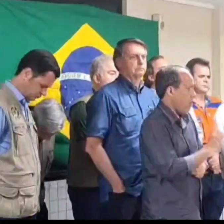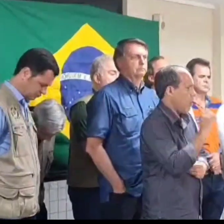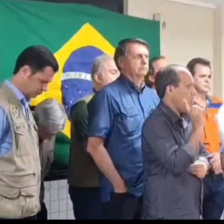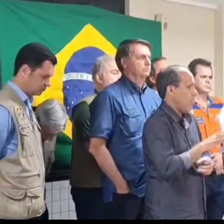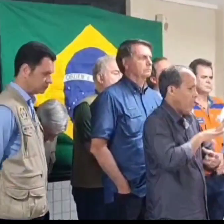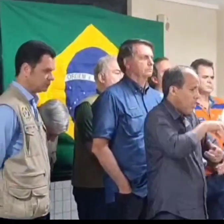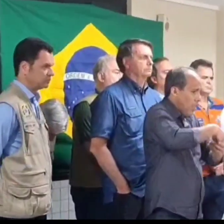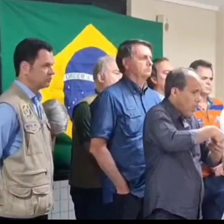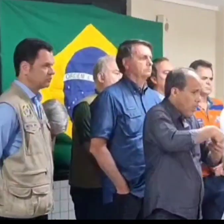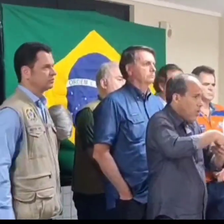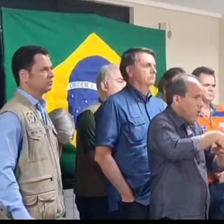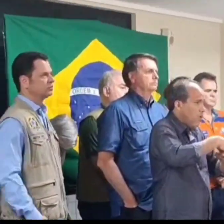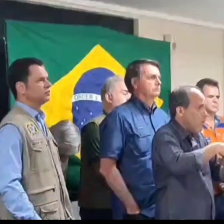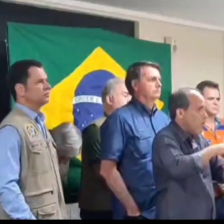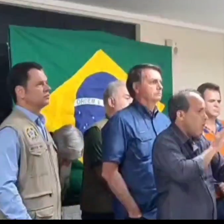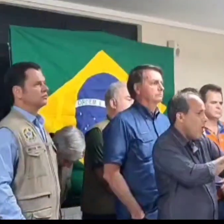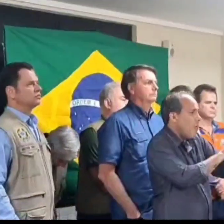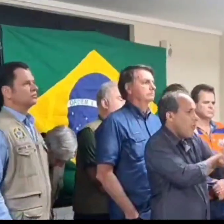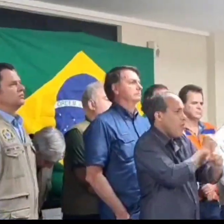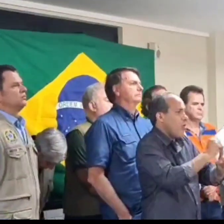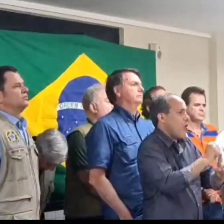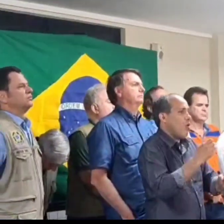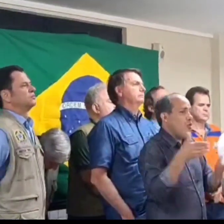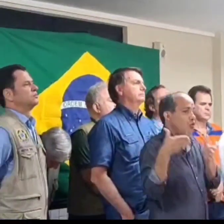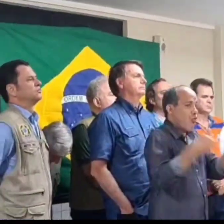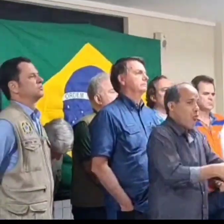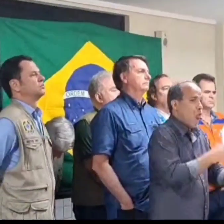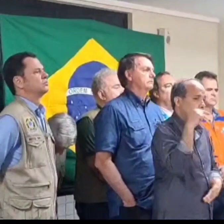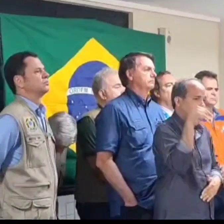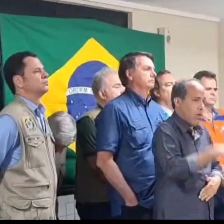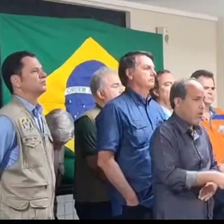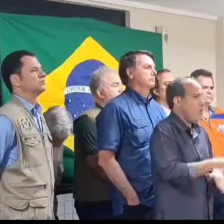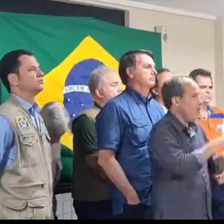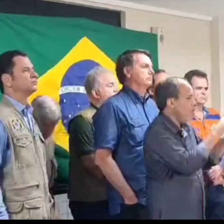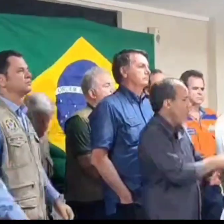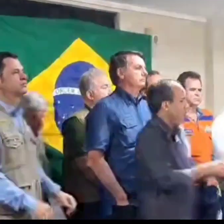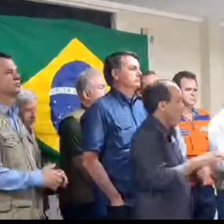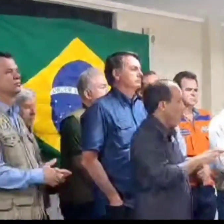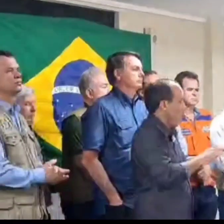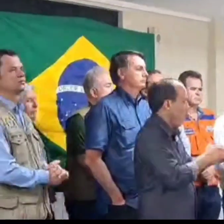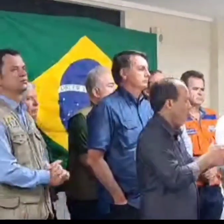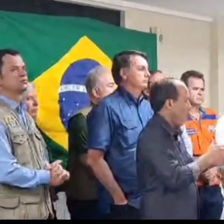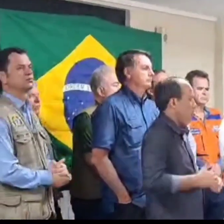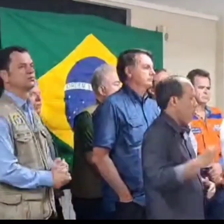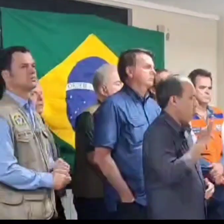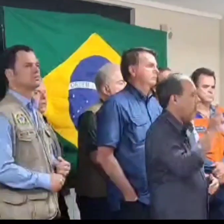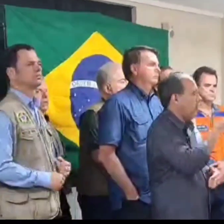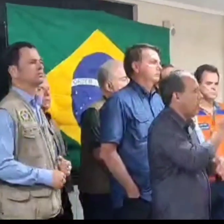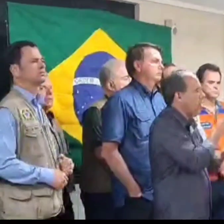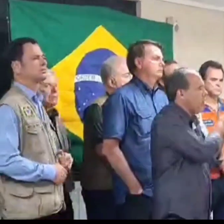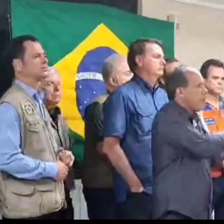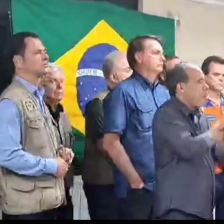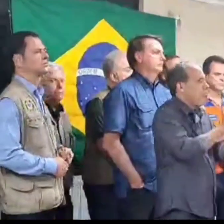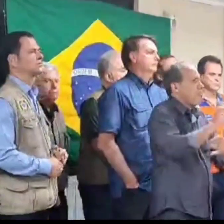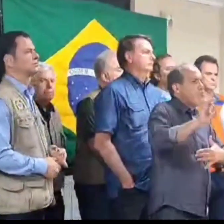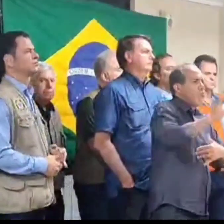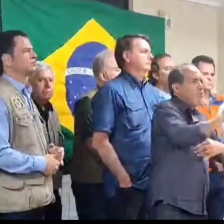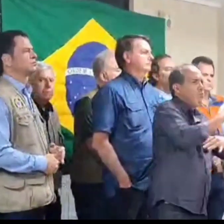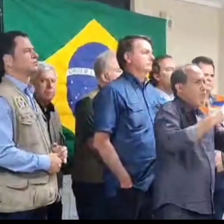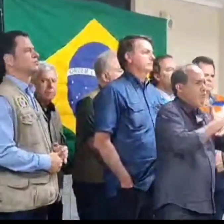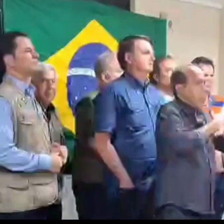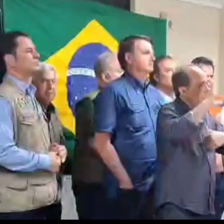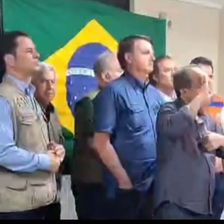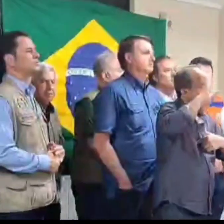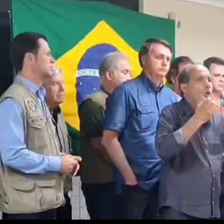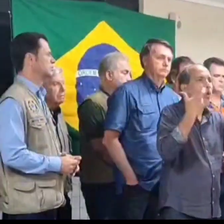corresponde à parte de assistência social, está aqui desde ontem, fica a equipe do governo federal aqui em apoio aos municípios,